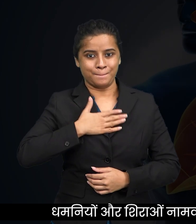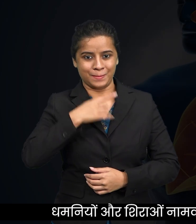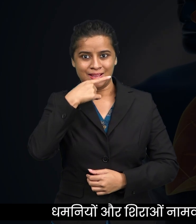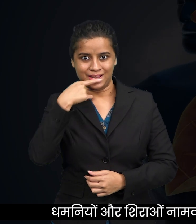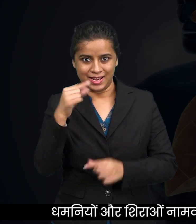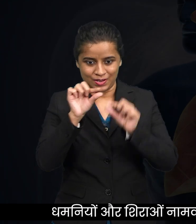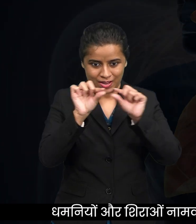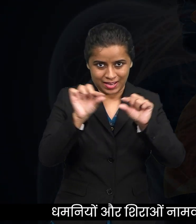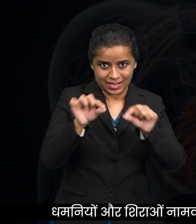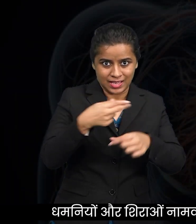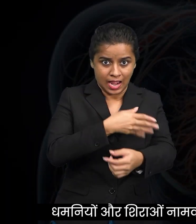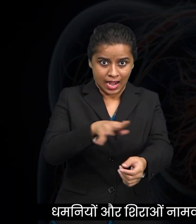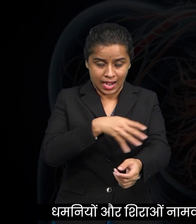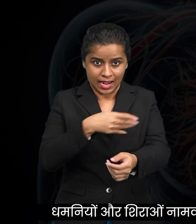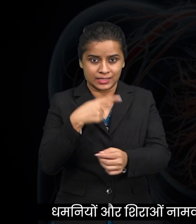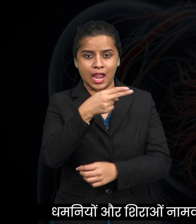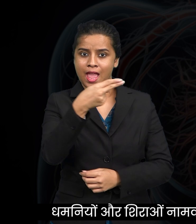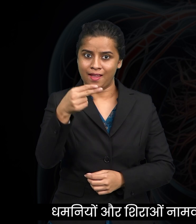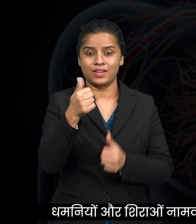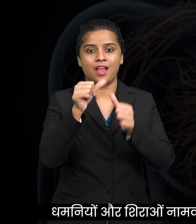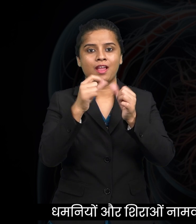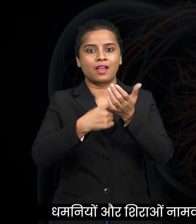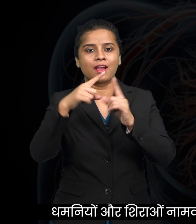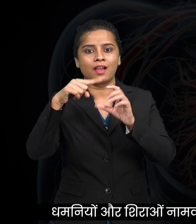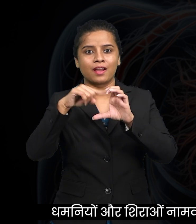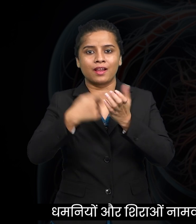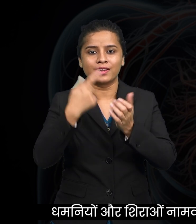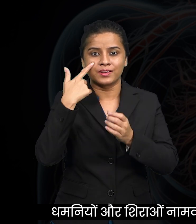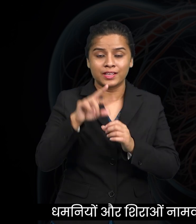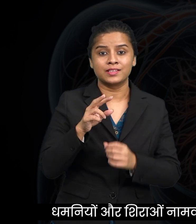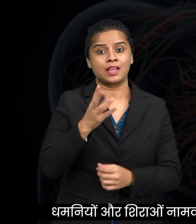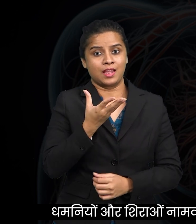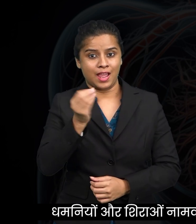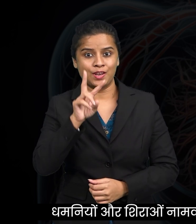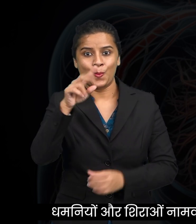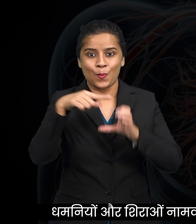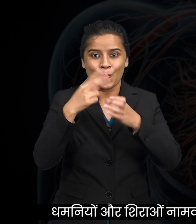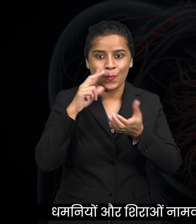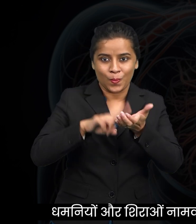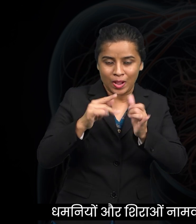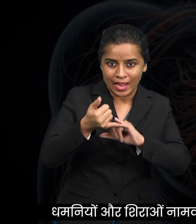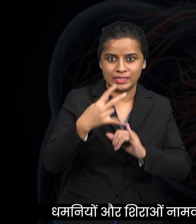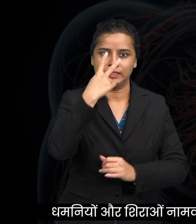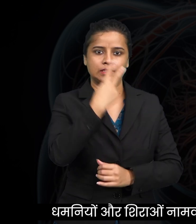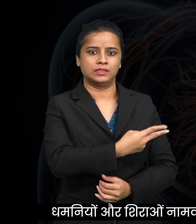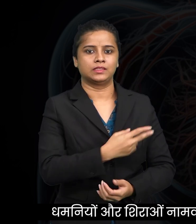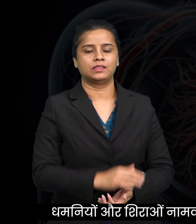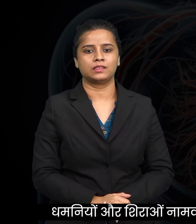शिराओं नामक दो प्रकार की रक्त वाहिकाएं देखी जाती है।